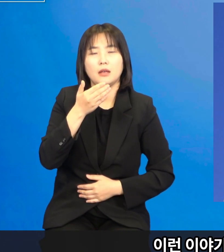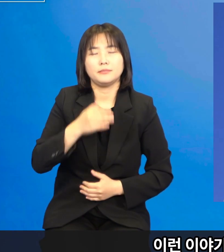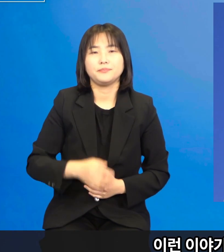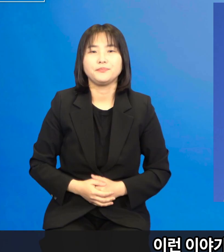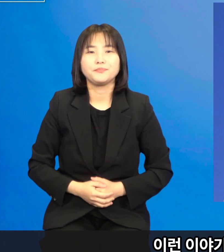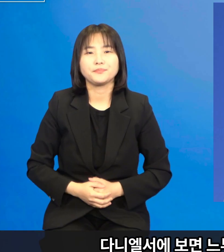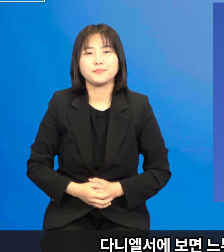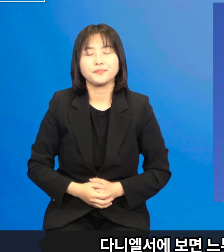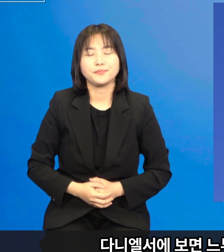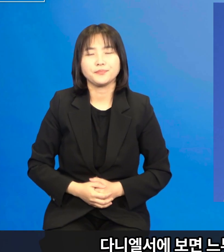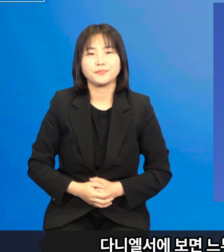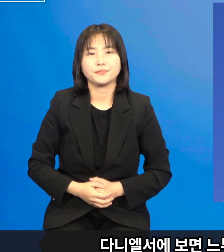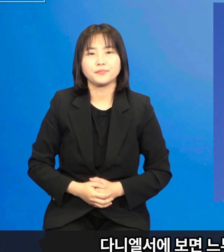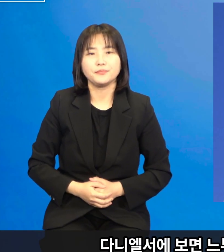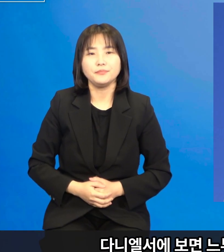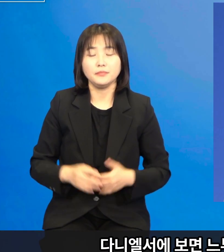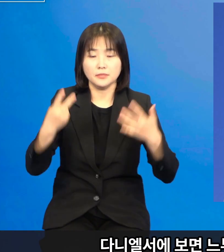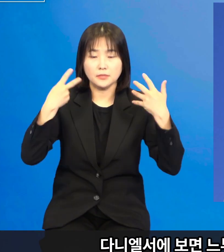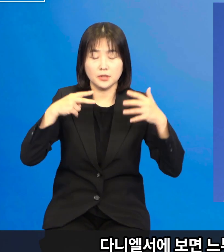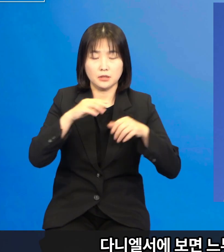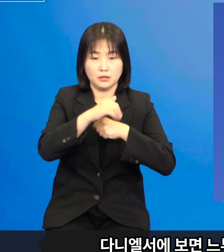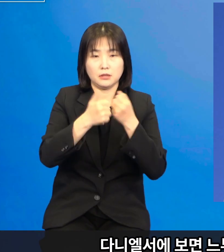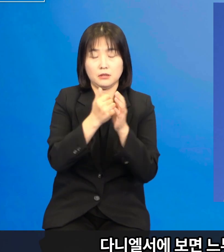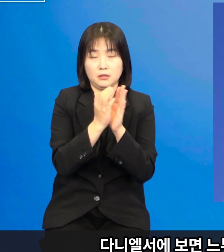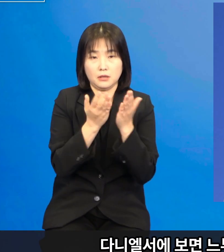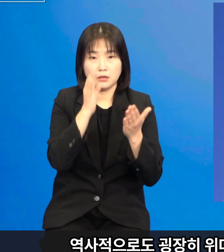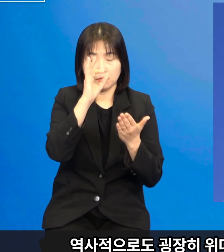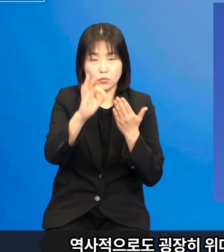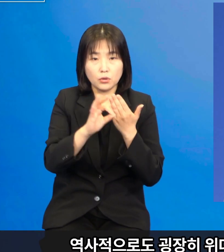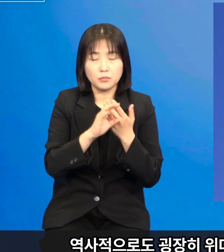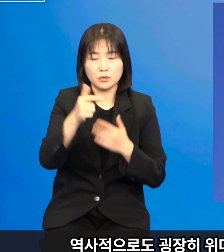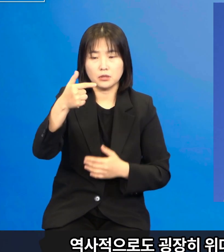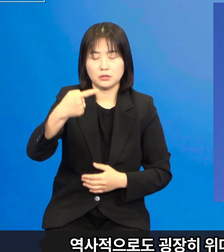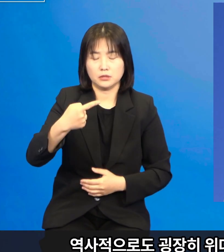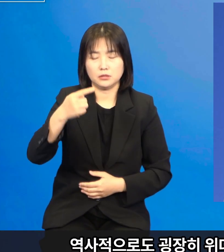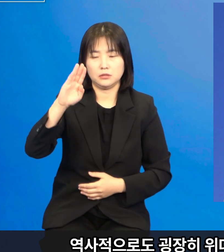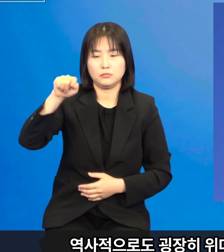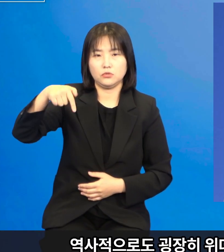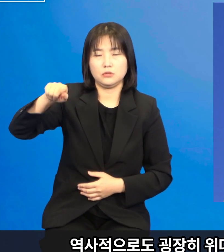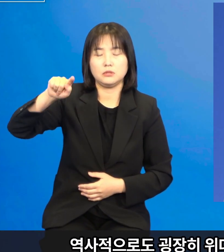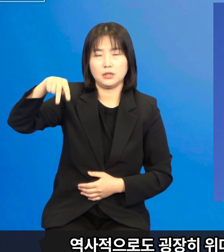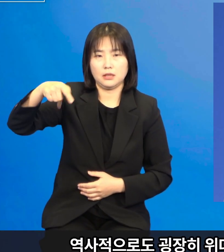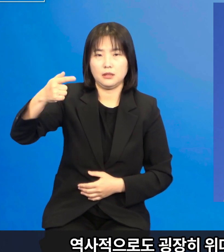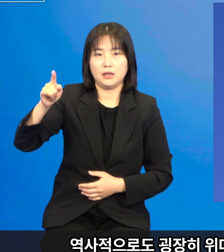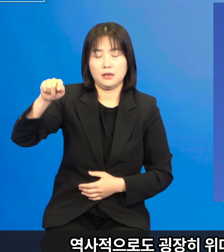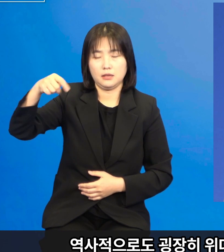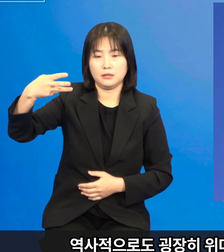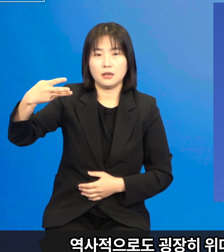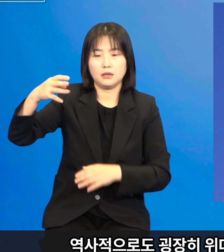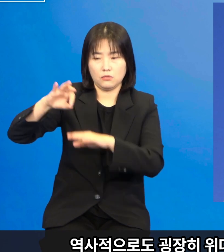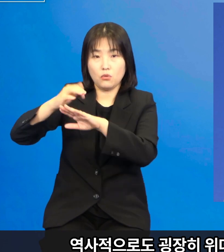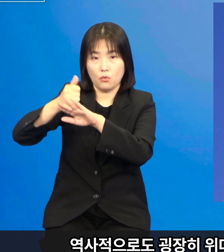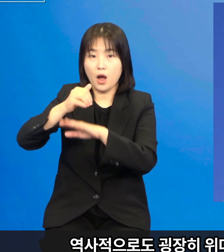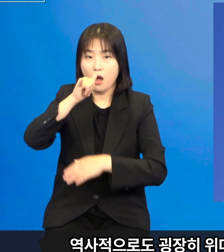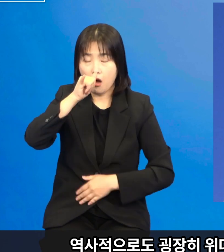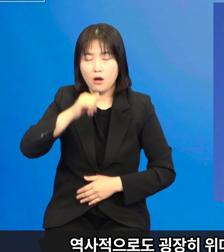있습니다. 다니엘서에 보면 느부갓네살 왕이 나오죠. 역사적으로도 굉장히 위대한 왕으로 평가가 됩니다.